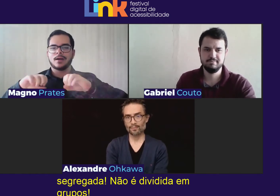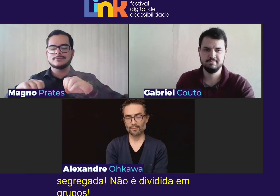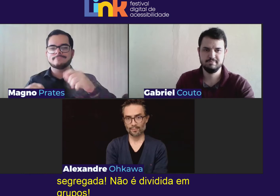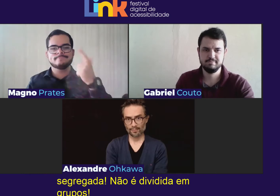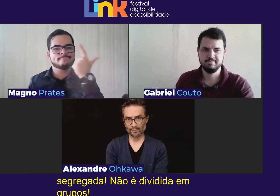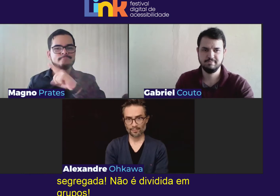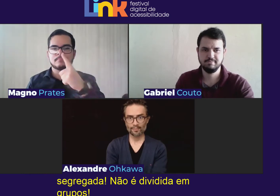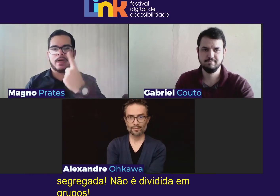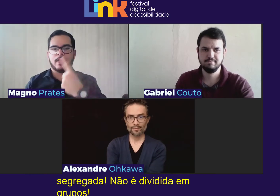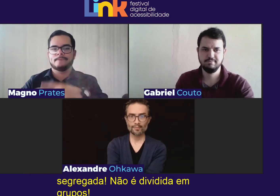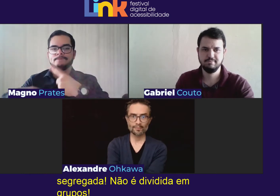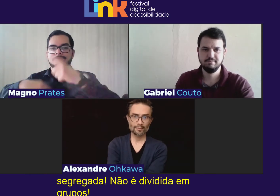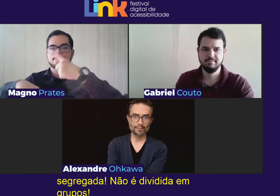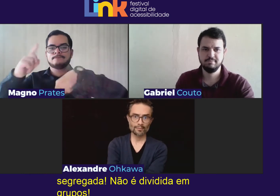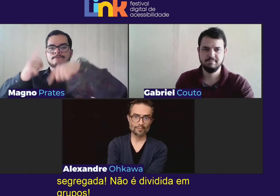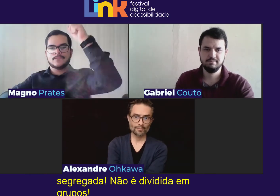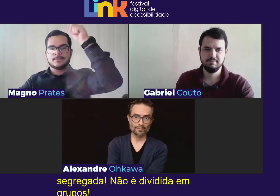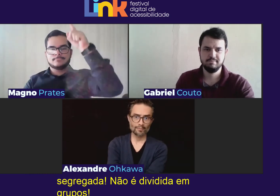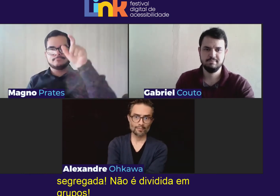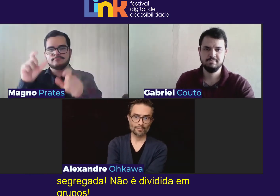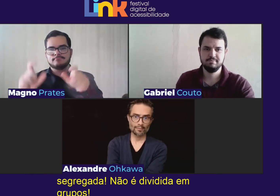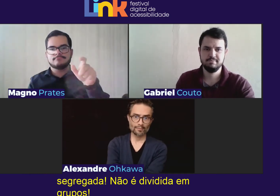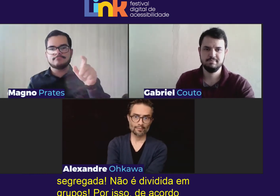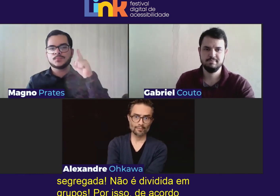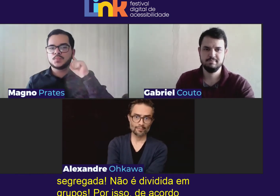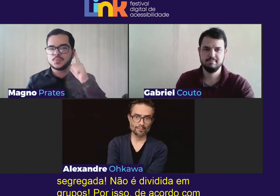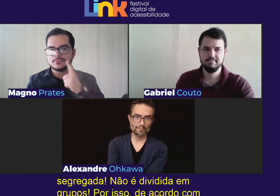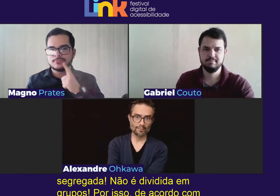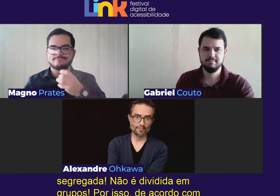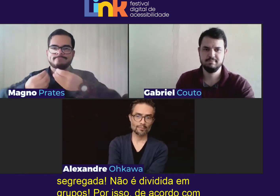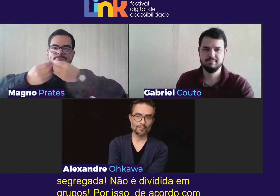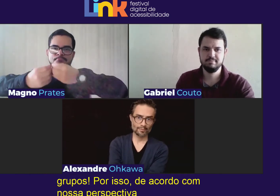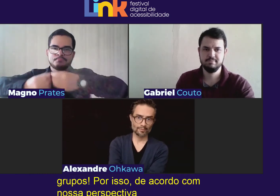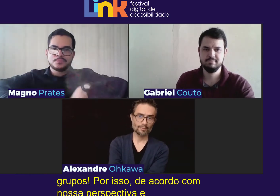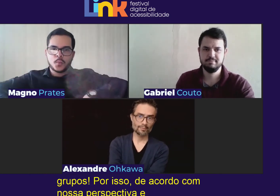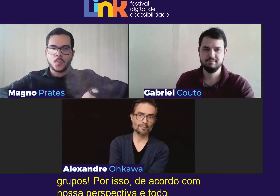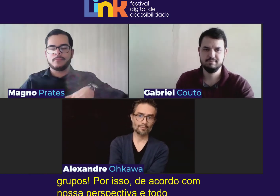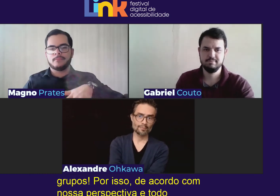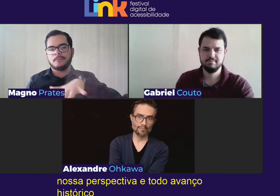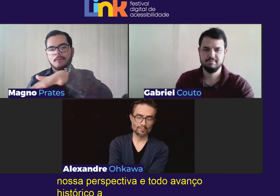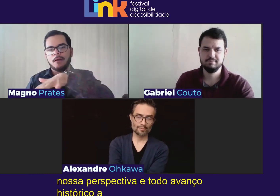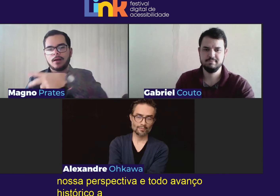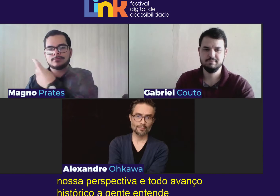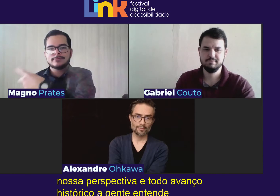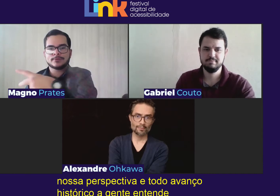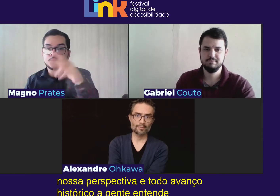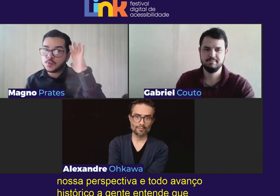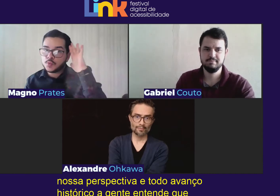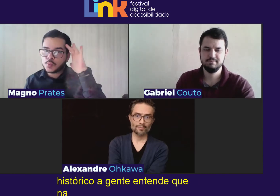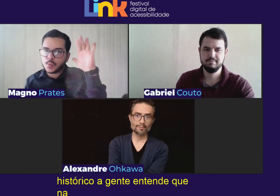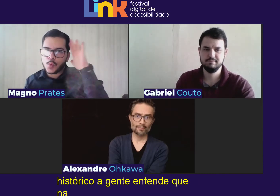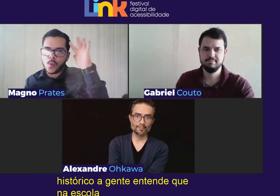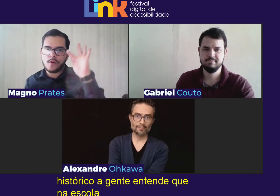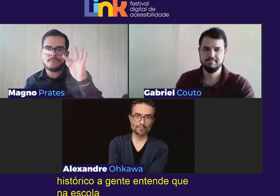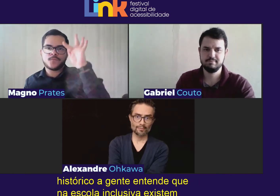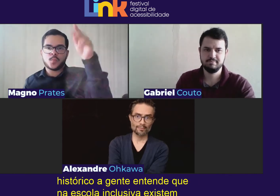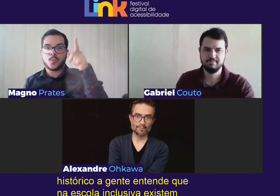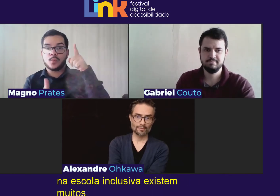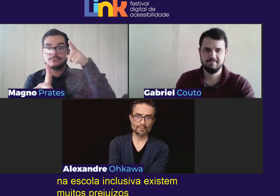e com todo o avanço histórico, a gente entende que na escola inclusiva existem muitos prejuízos para o desenvolvimento do surdo. A forma